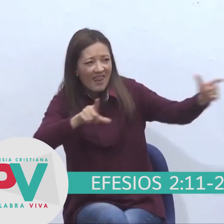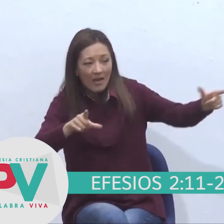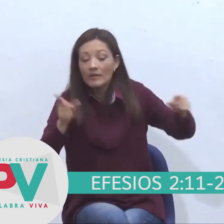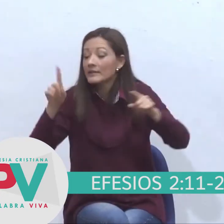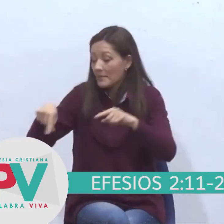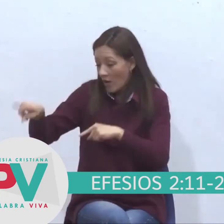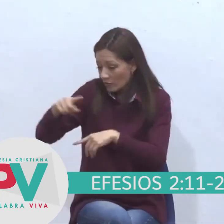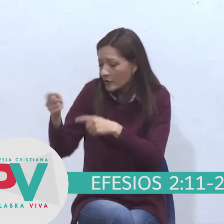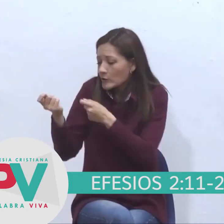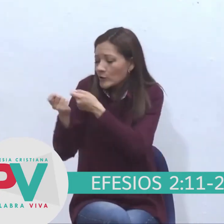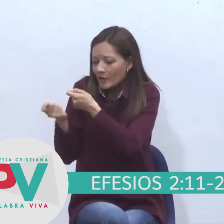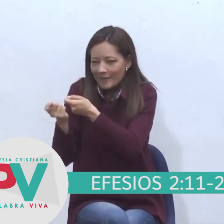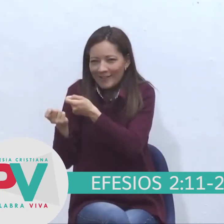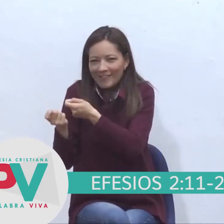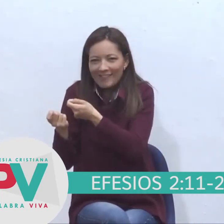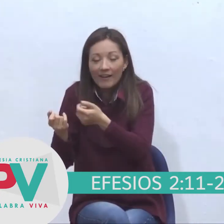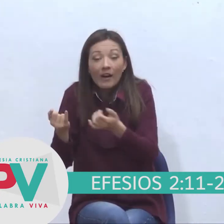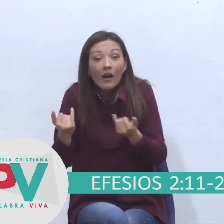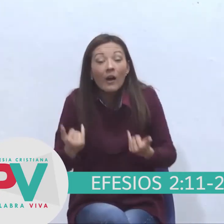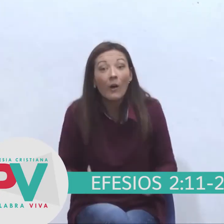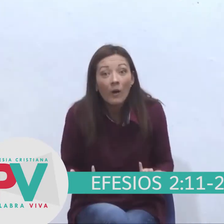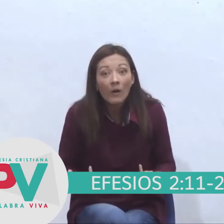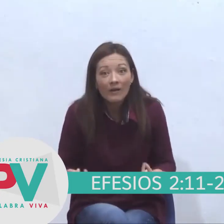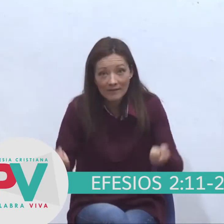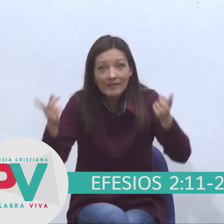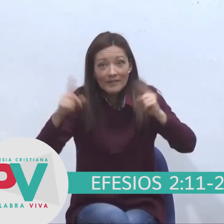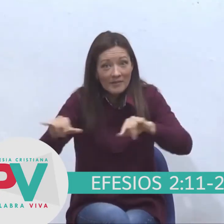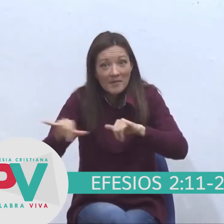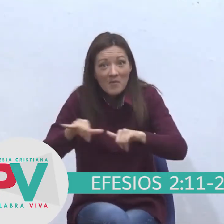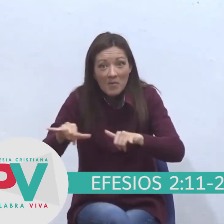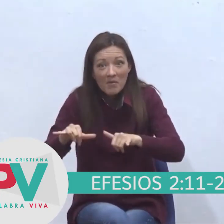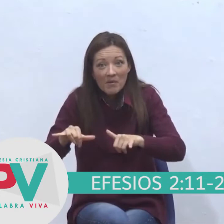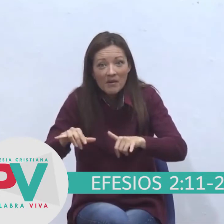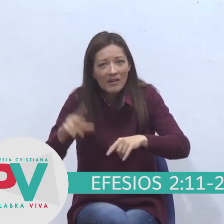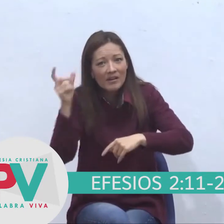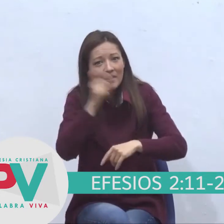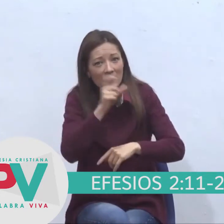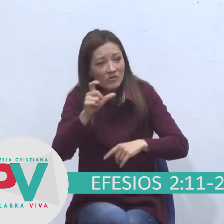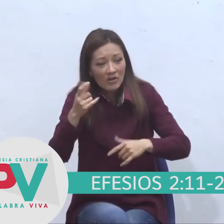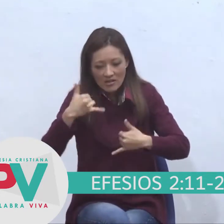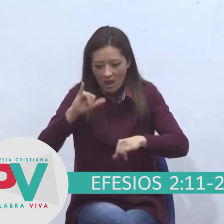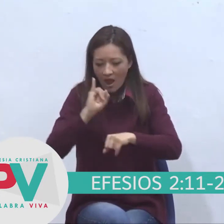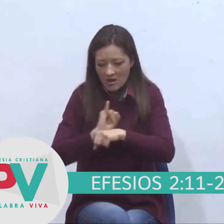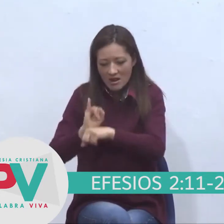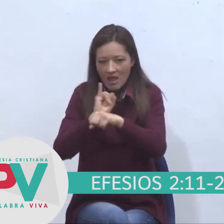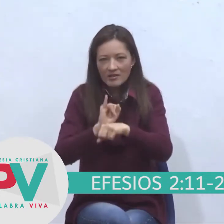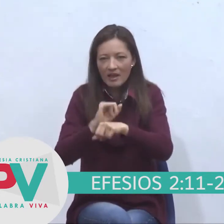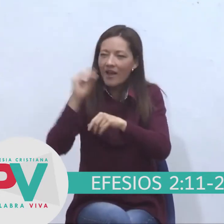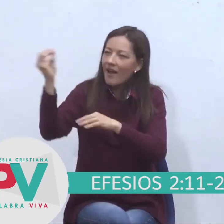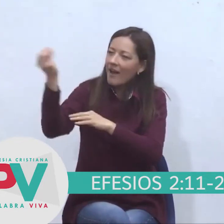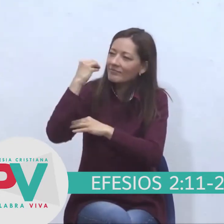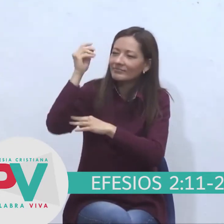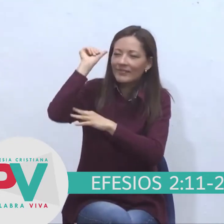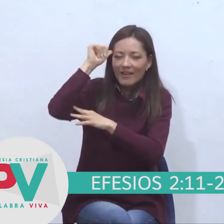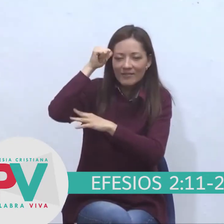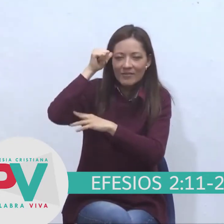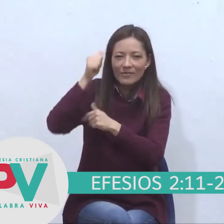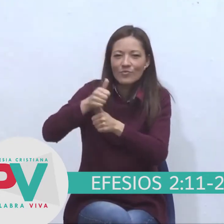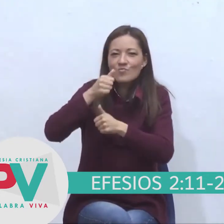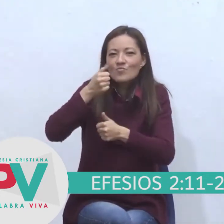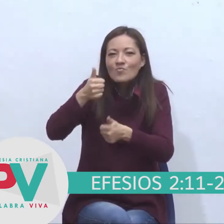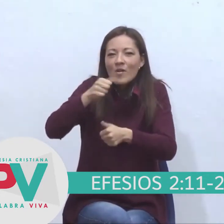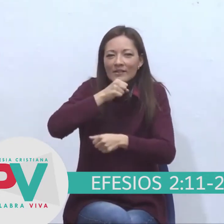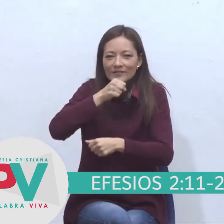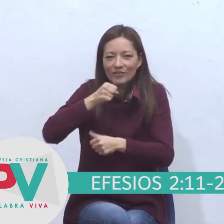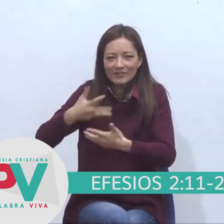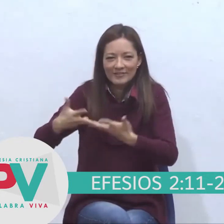estaban cerca. O sea que hoy también está pasando eso. A los que ya somos iglesia, Él nos está recordando las buenas